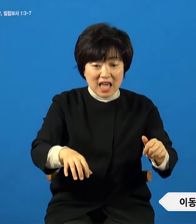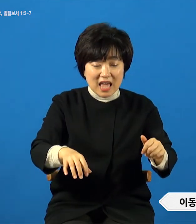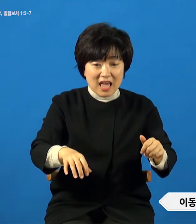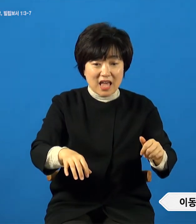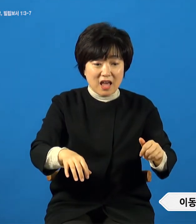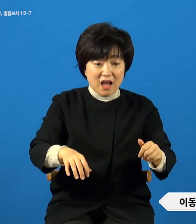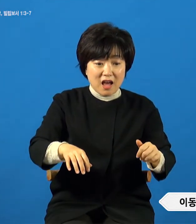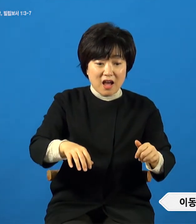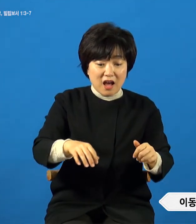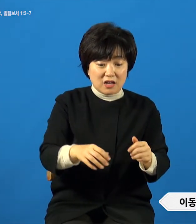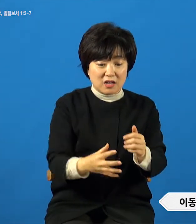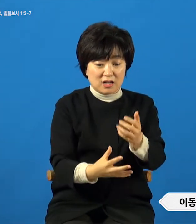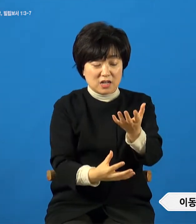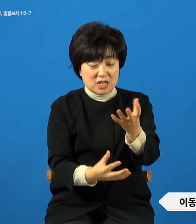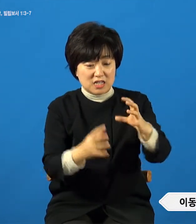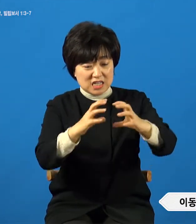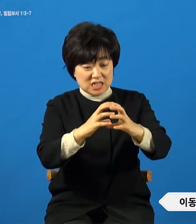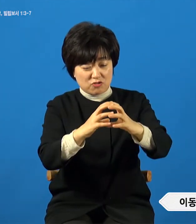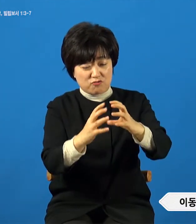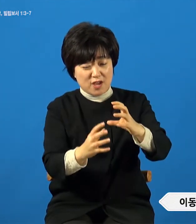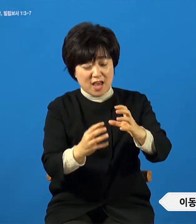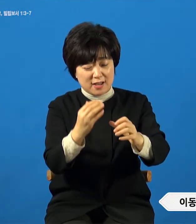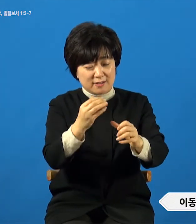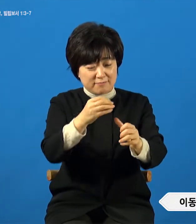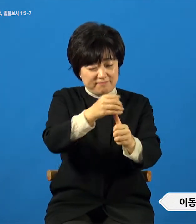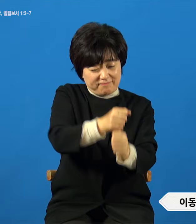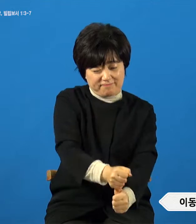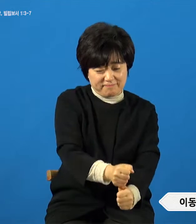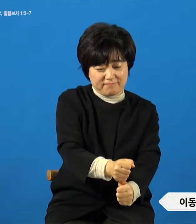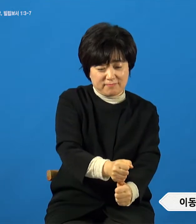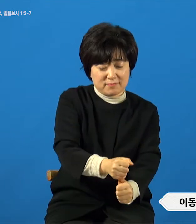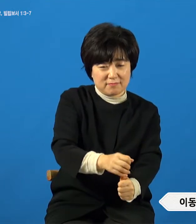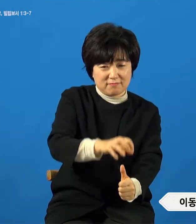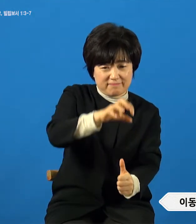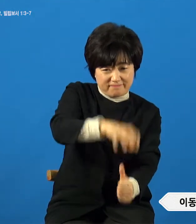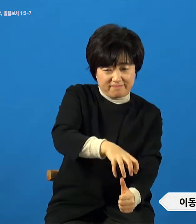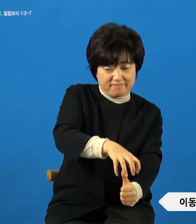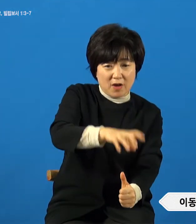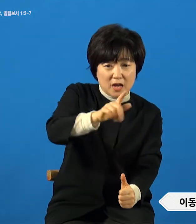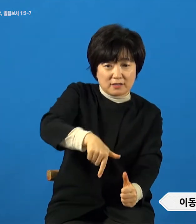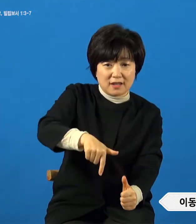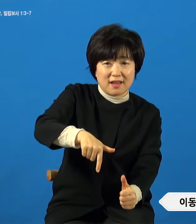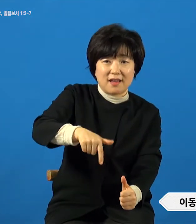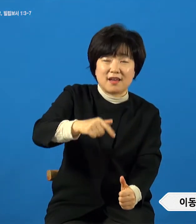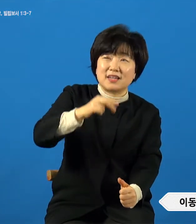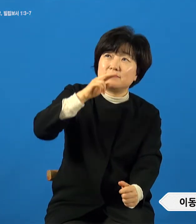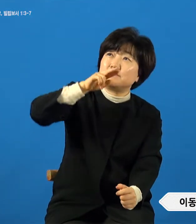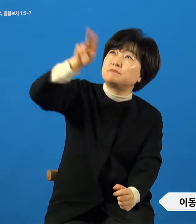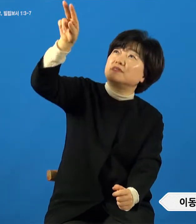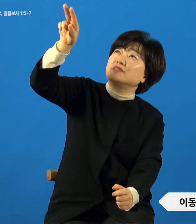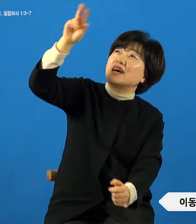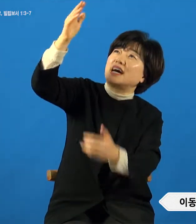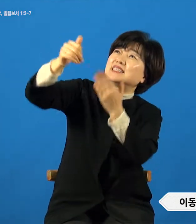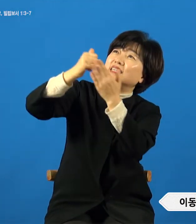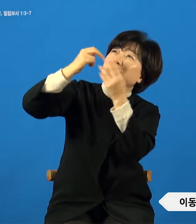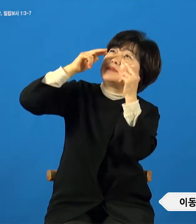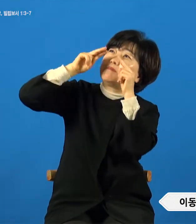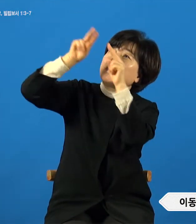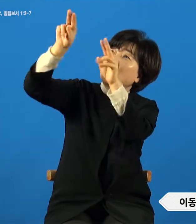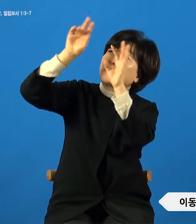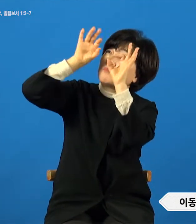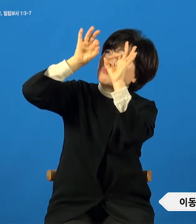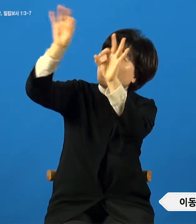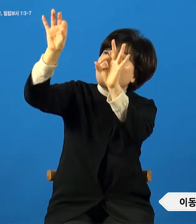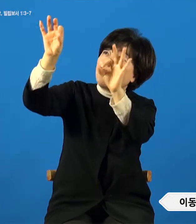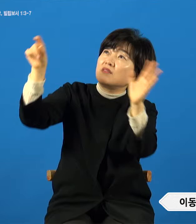수가 없을 때 저는 시선을 하나님께 맞춥니다. 그때 기적이 일어납니다. 믿음의 날개가